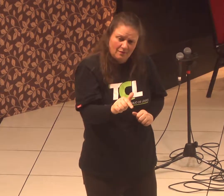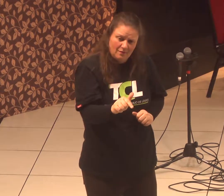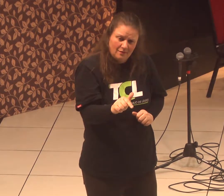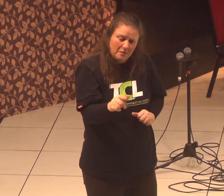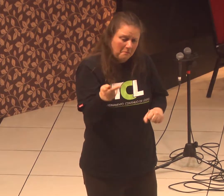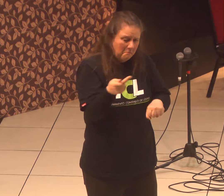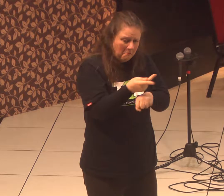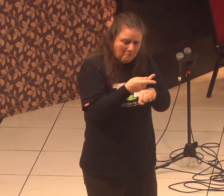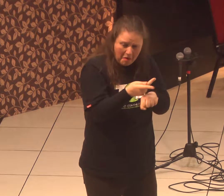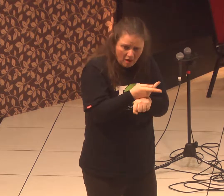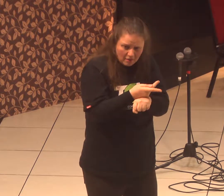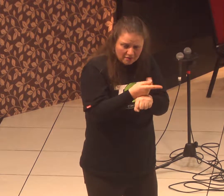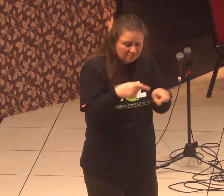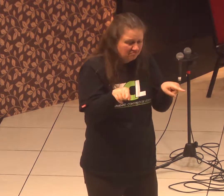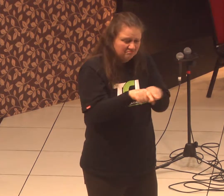Prata nem ouro.